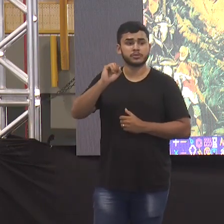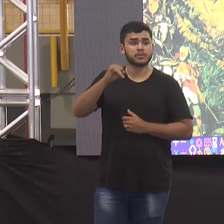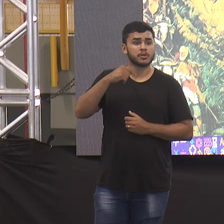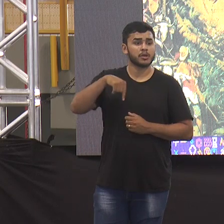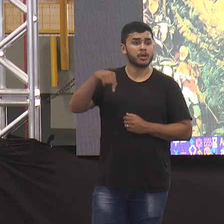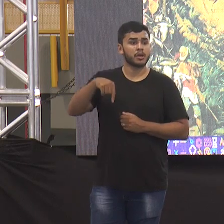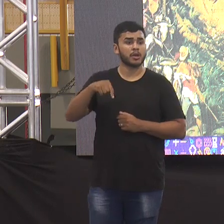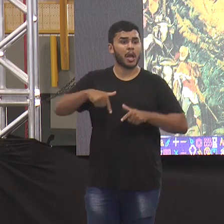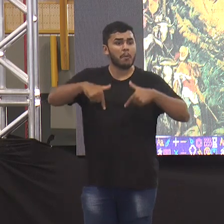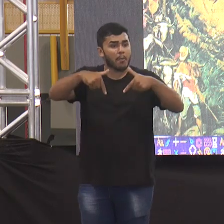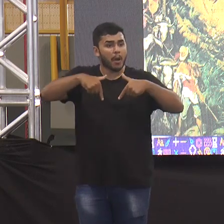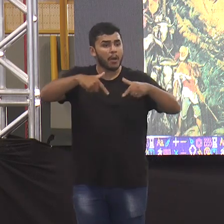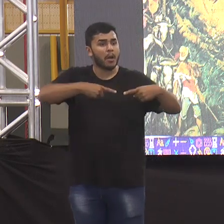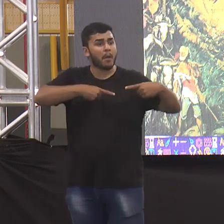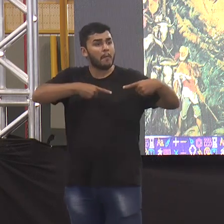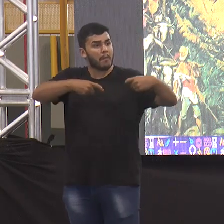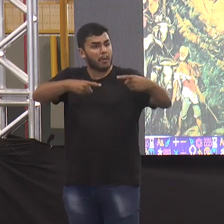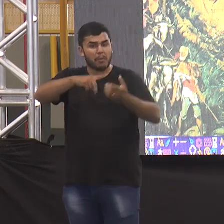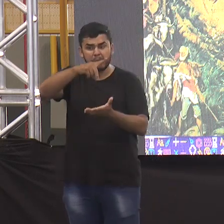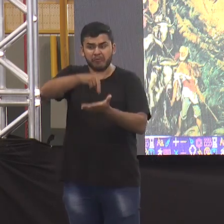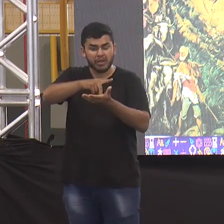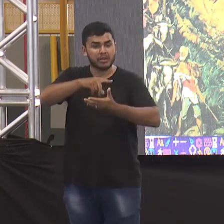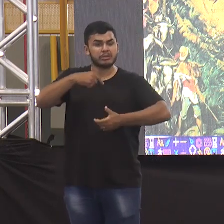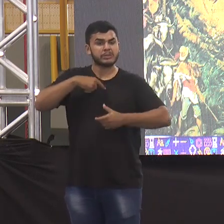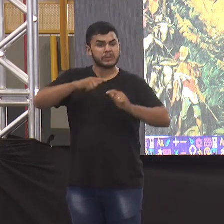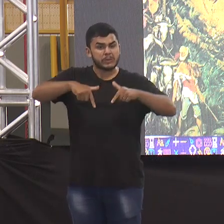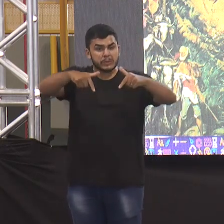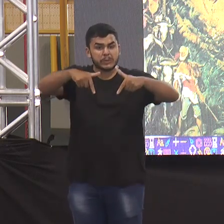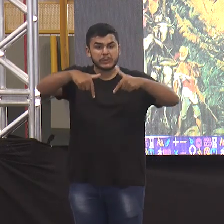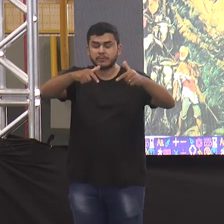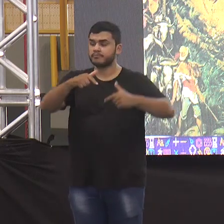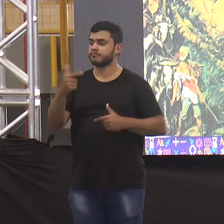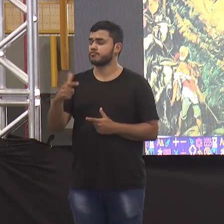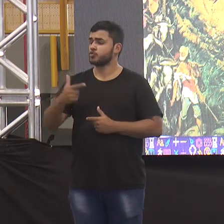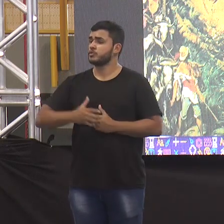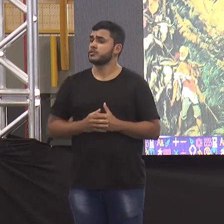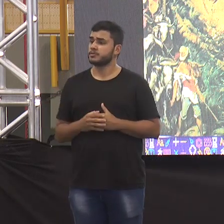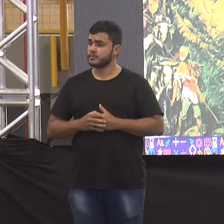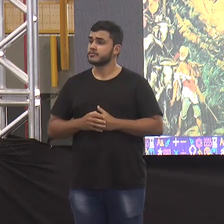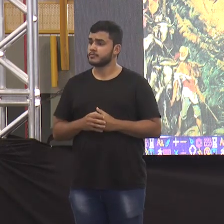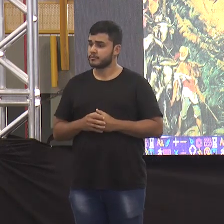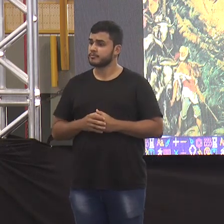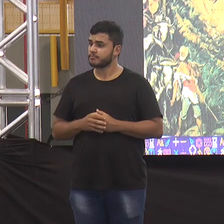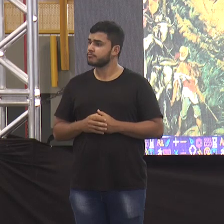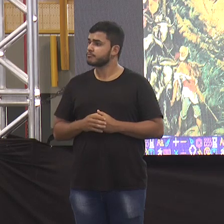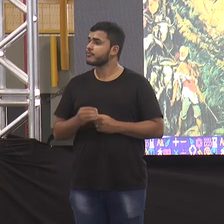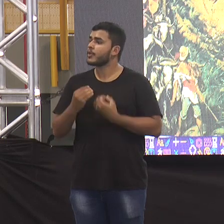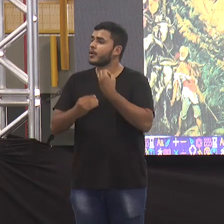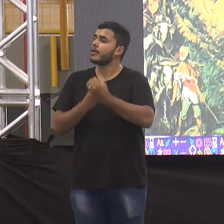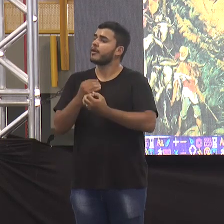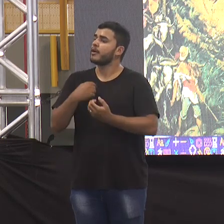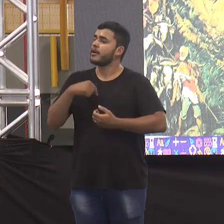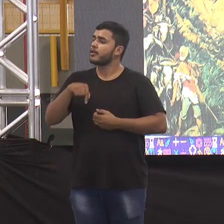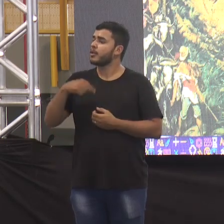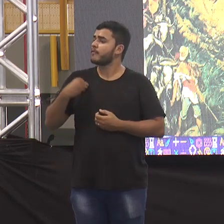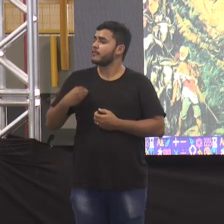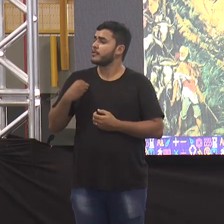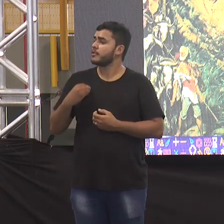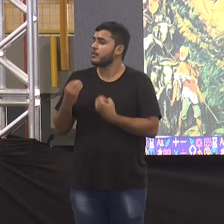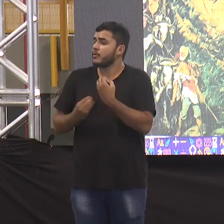aquilo não nos interessasse de fato, como se aquilo não dissesse respeito ao nosso dia a dia.